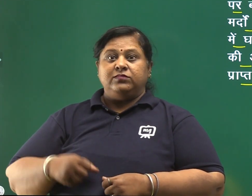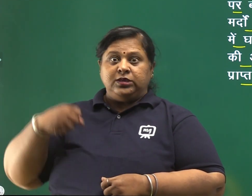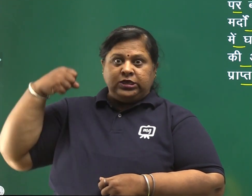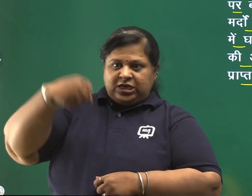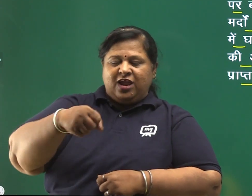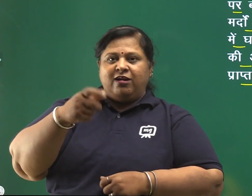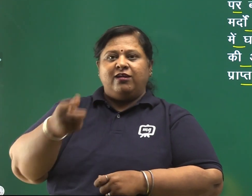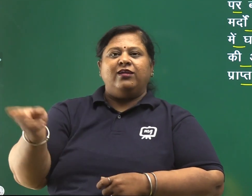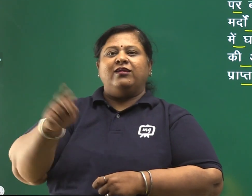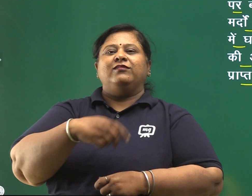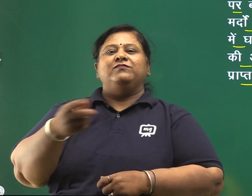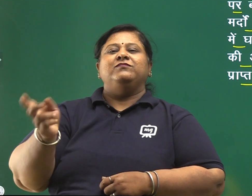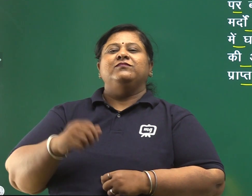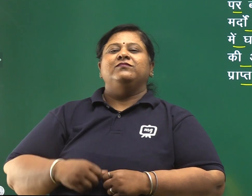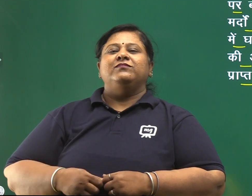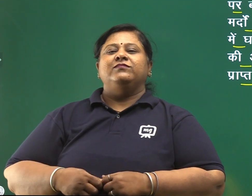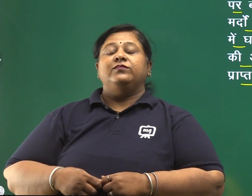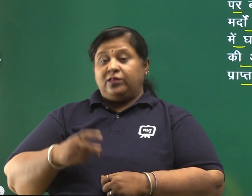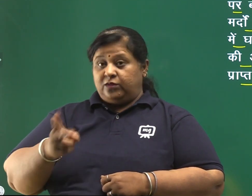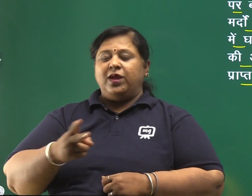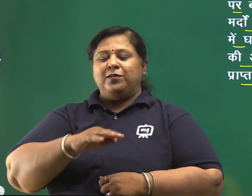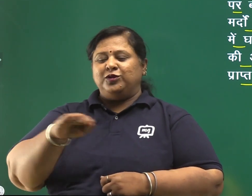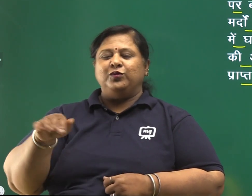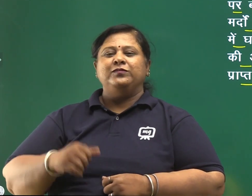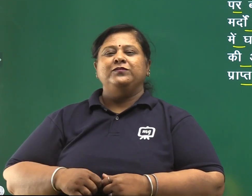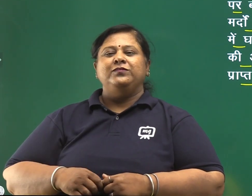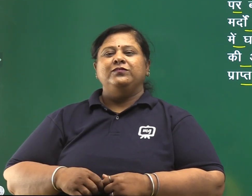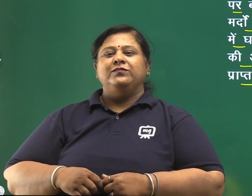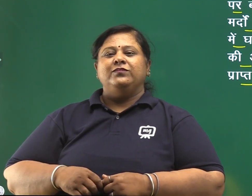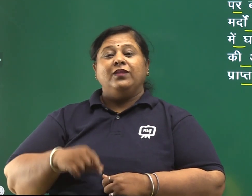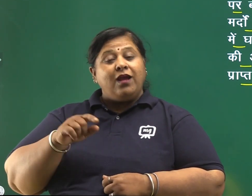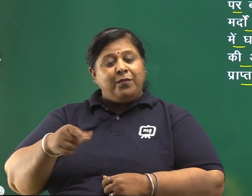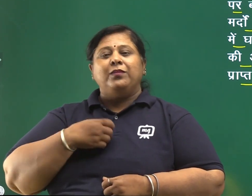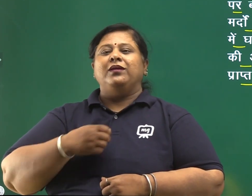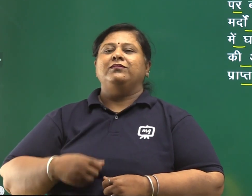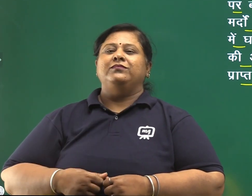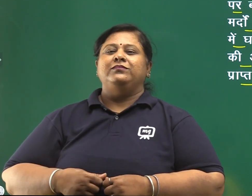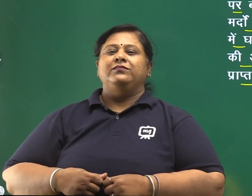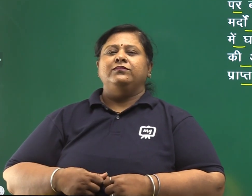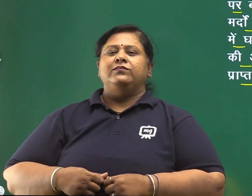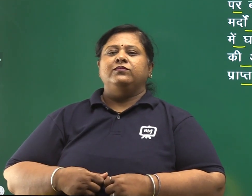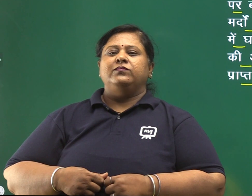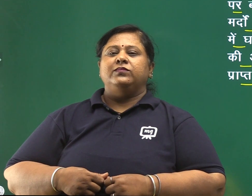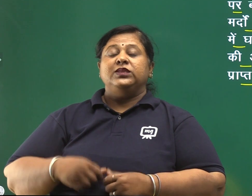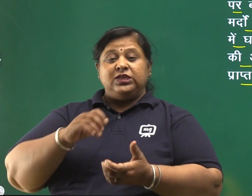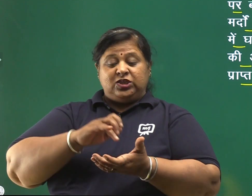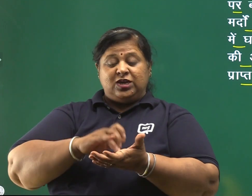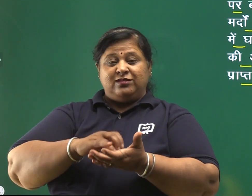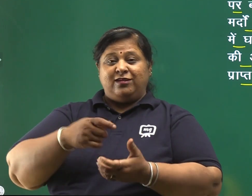कहर ढा रही है। तो प्यारे बच्चों, हमें भी झांसी की